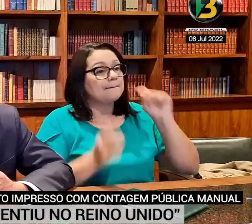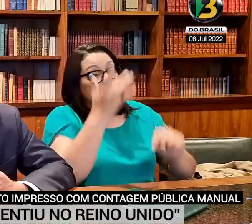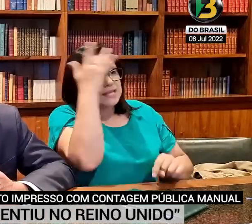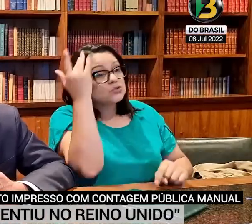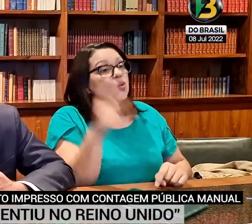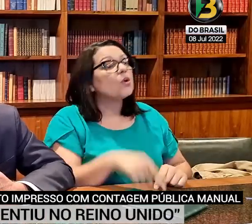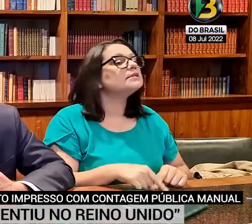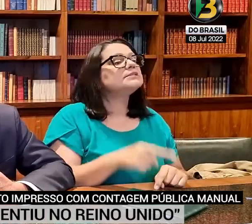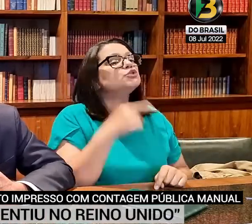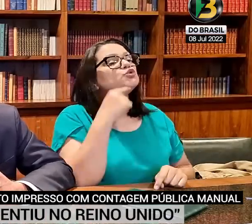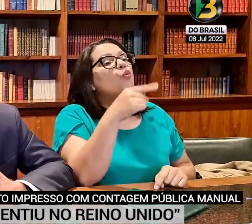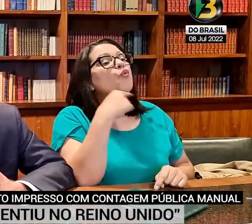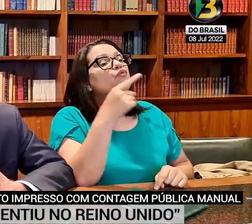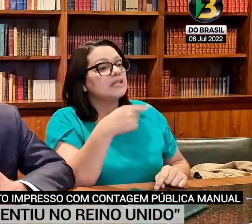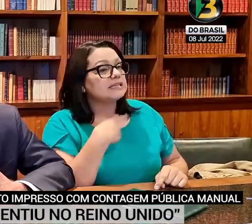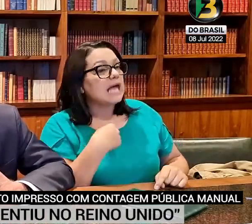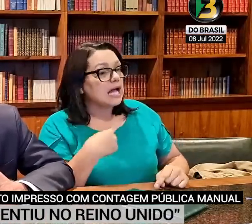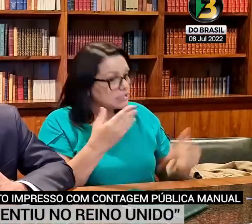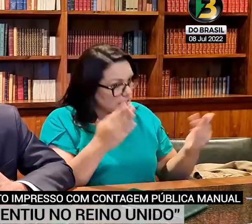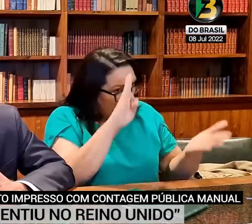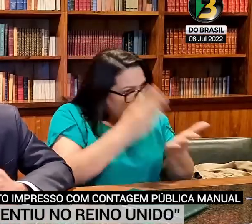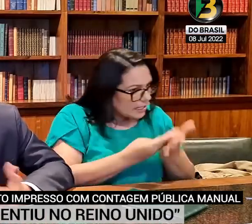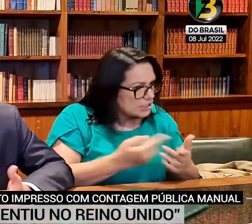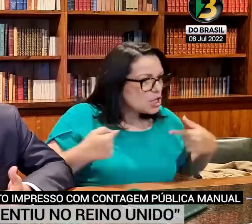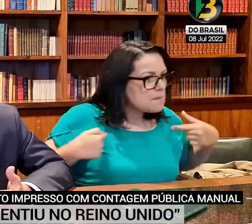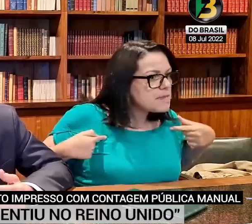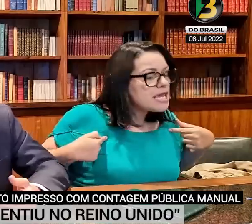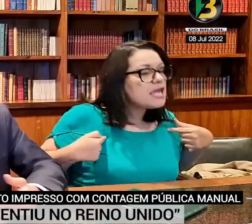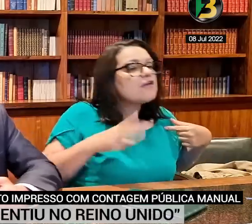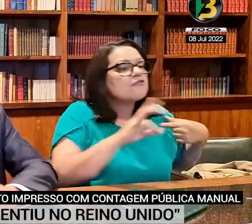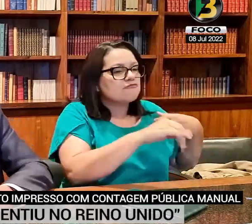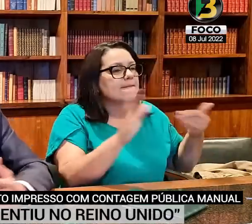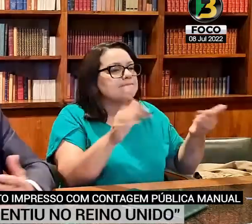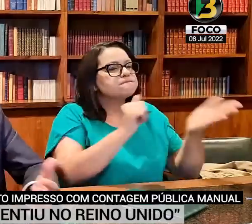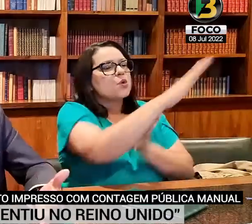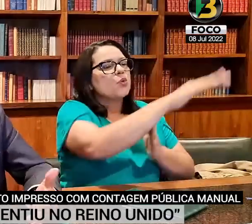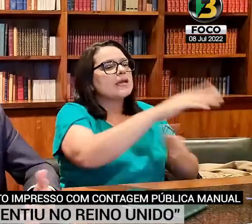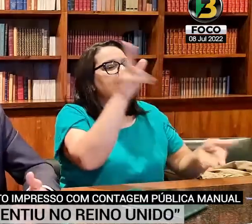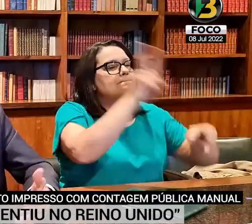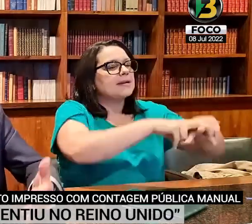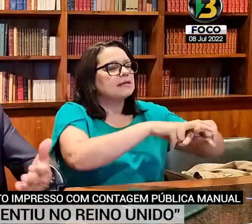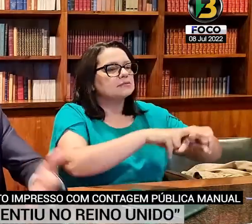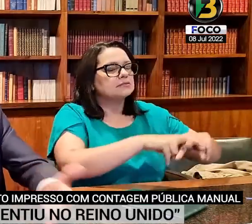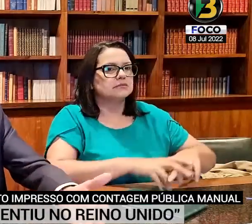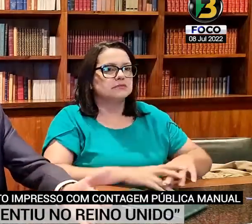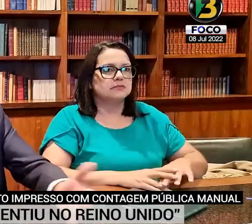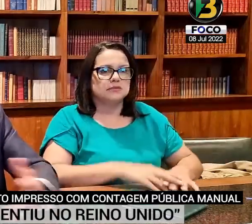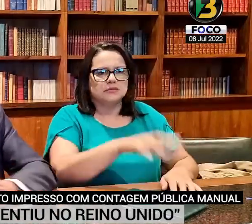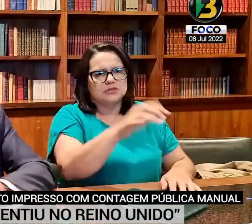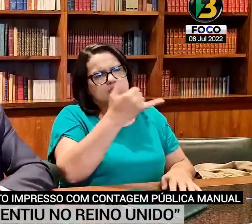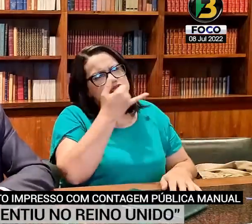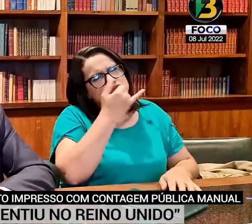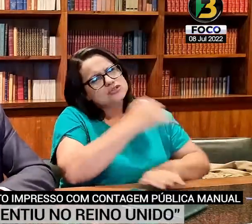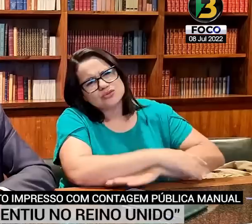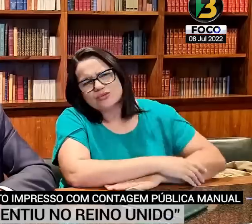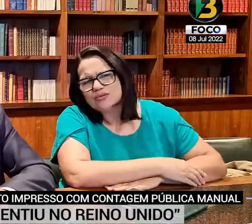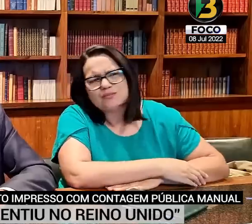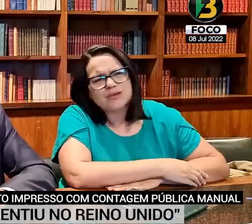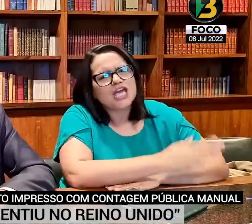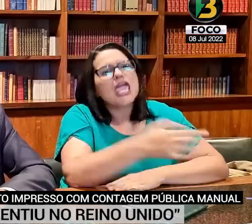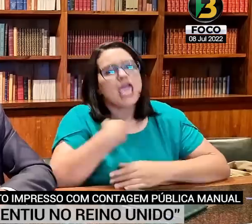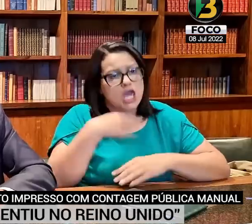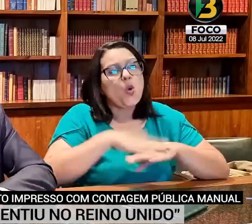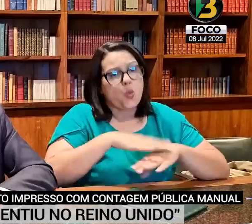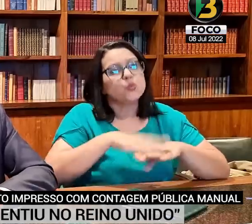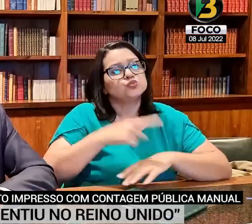você militar o seu registro cassado e preso eu não quer desafiar ninguém mas eu duvido desse tempo eleitoral